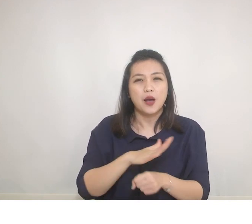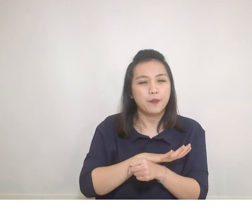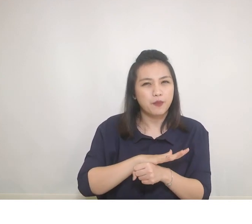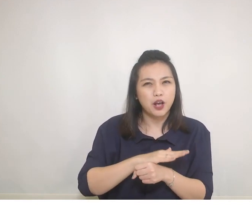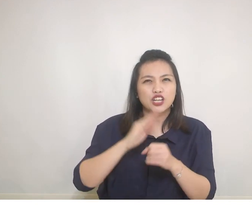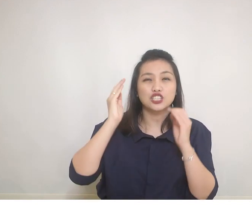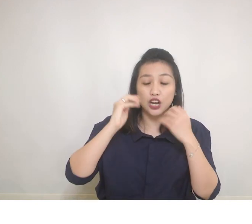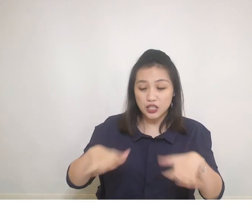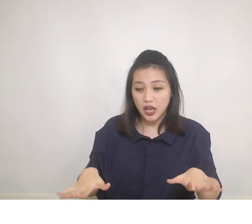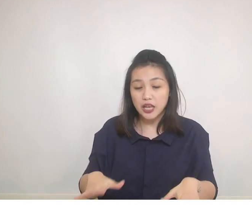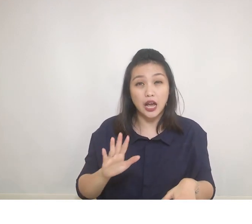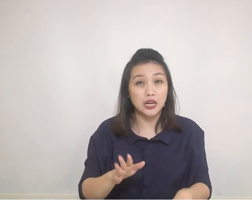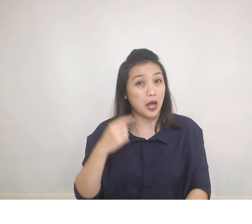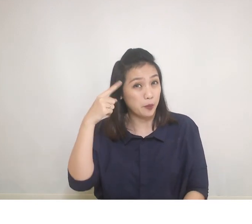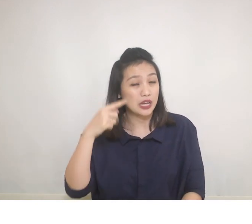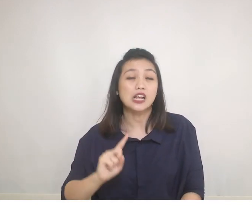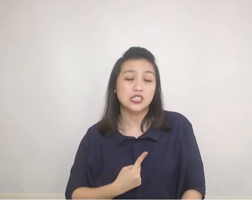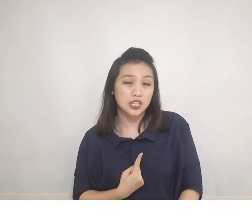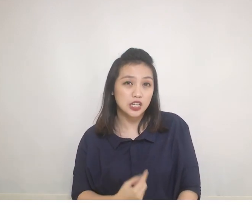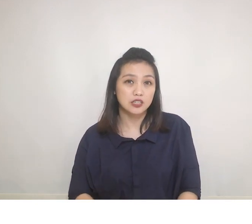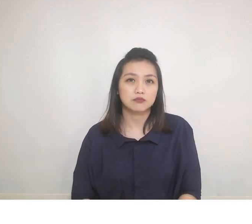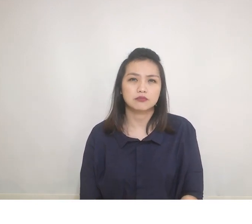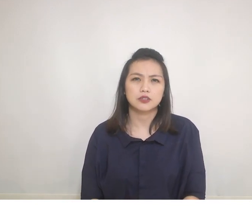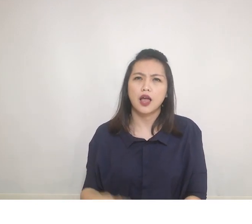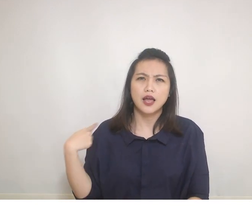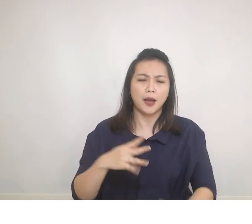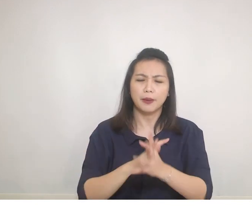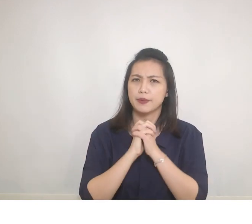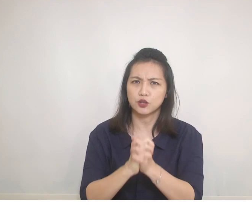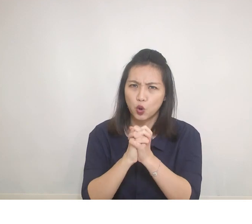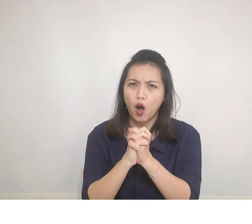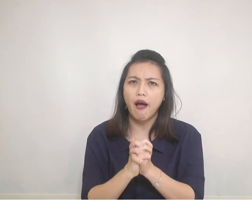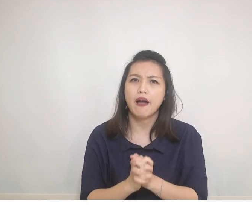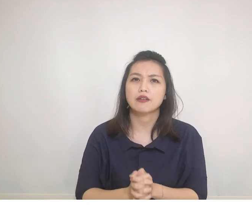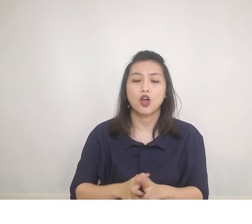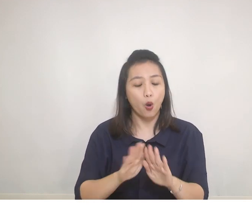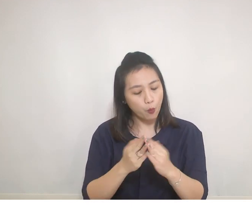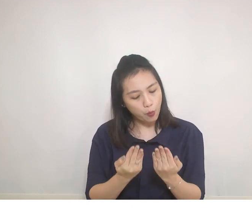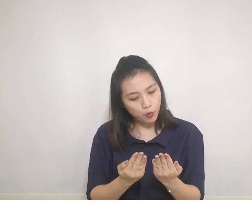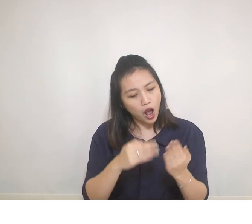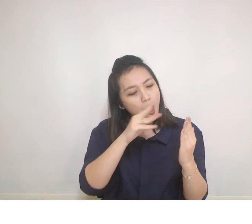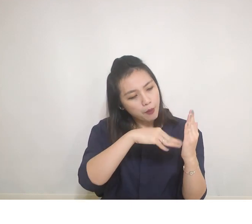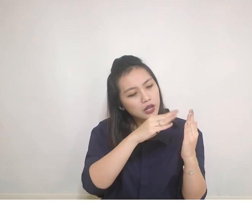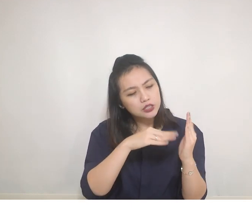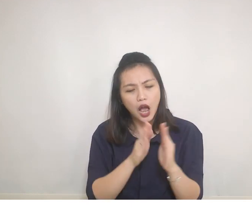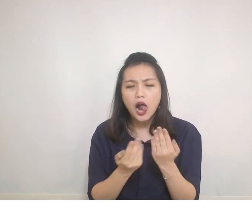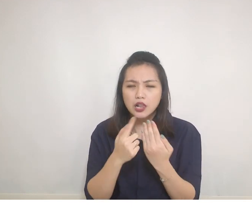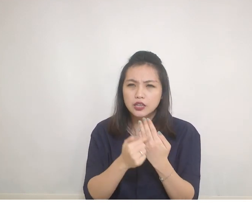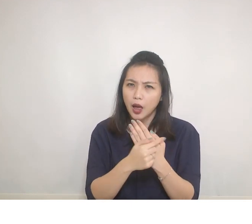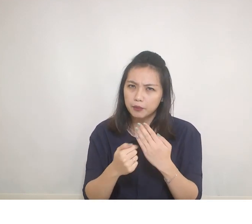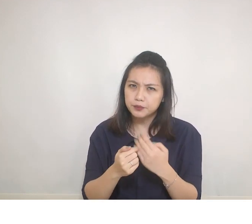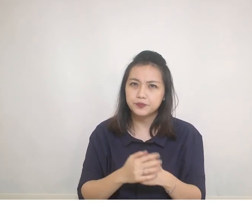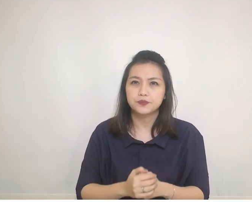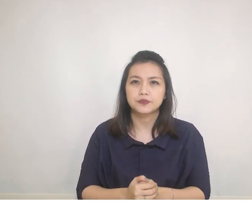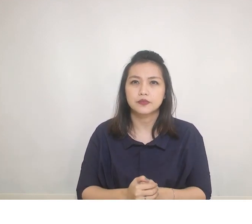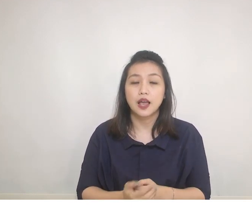jiwa-jiwa itu adalah itu, bukan jiwa-jiwa itu artinya bukan menciptakan lapangan kerja bukan buat mereka, tetapi jiwa-jiwa itu didekatkan kepada Tuhan Yesus Kristus.